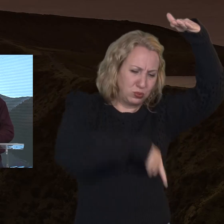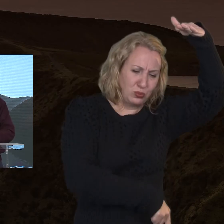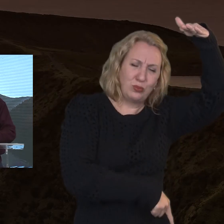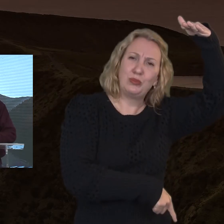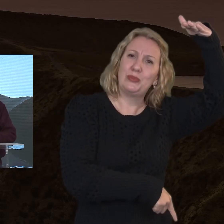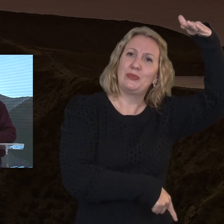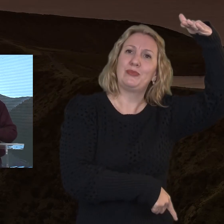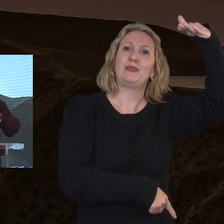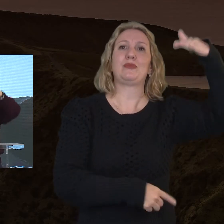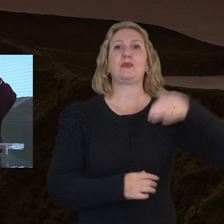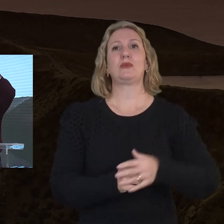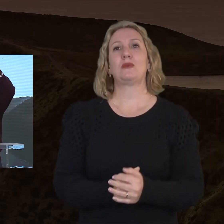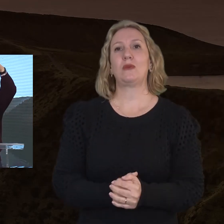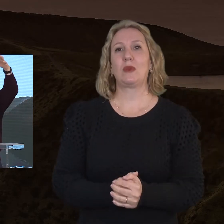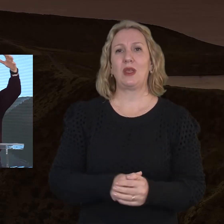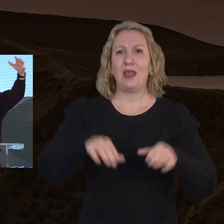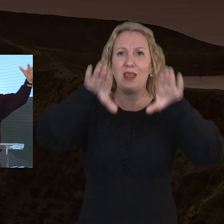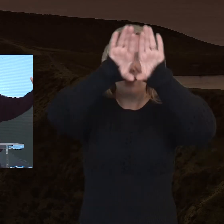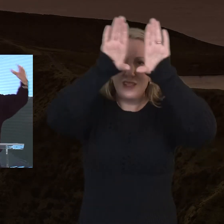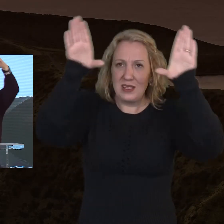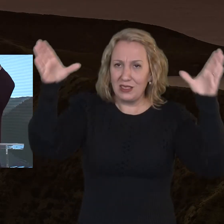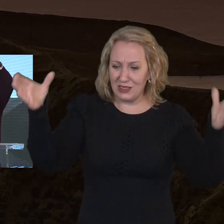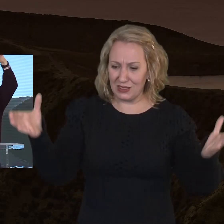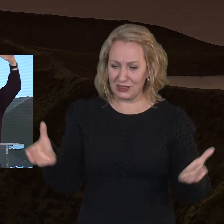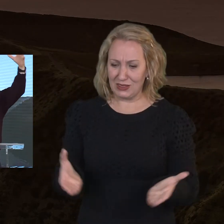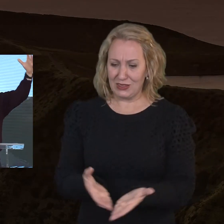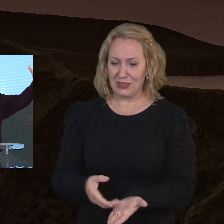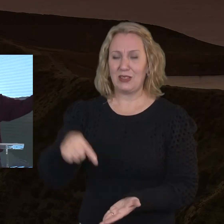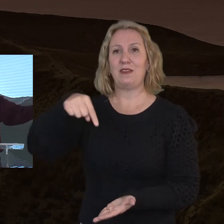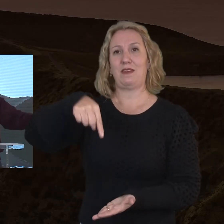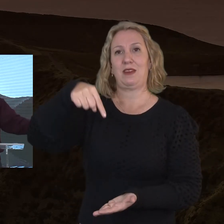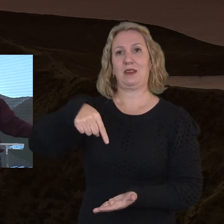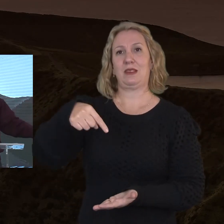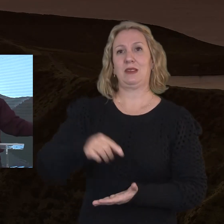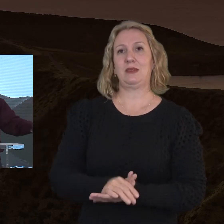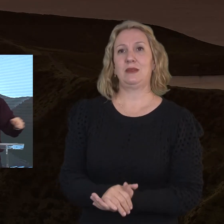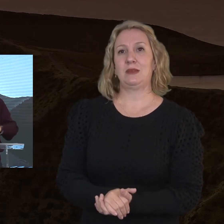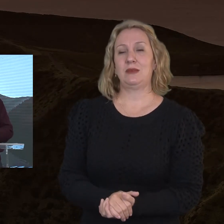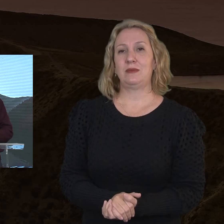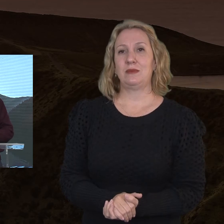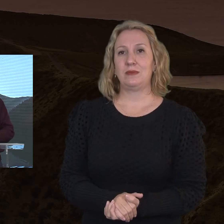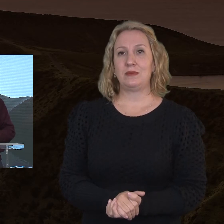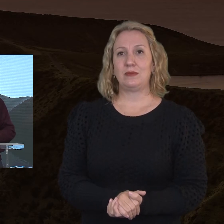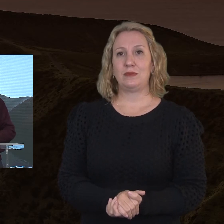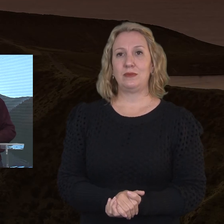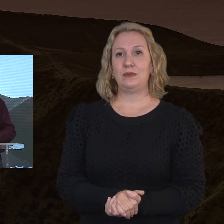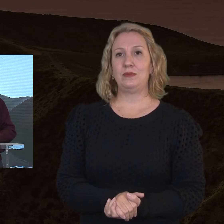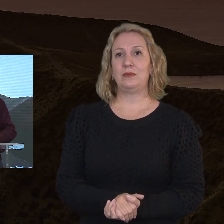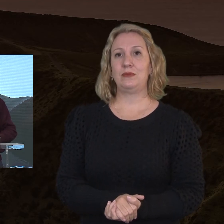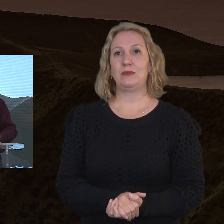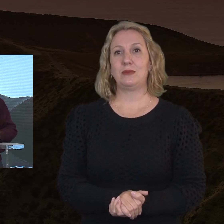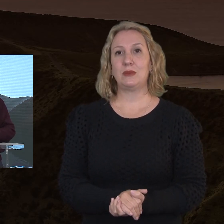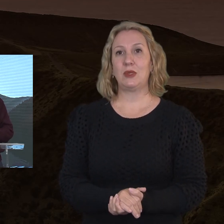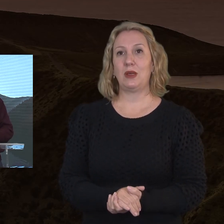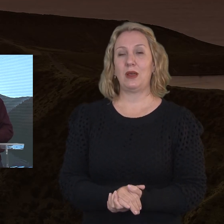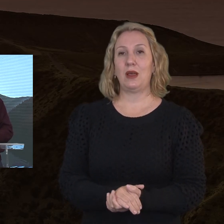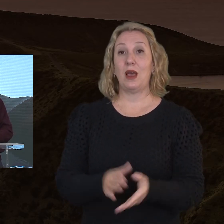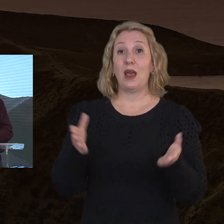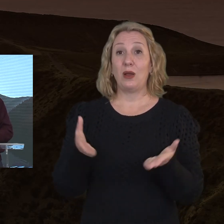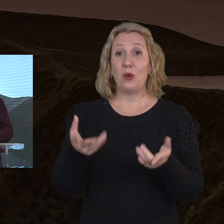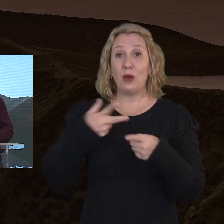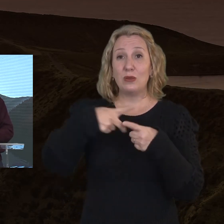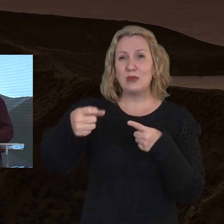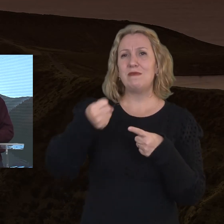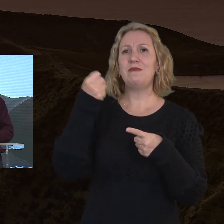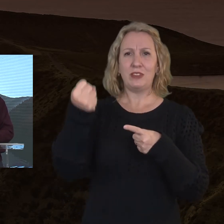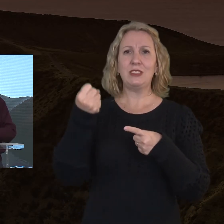terceiro céu e eles caíram para a terra nas regiões celestes no ar que circunda a terra quando os vencedores com miguel e